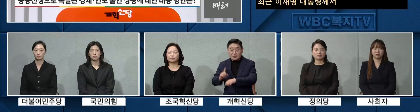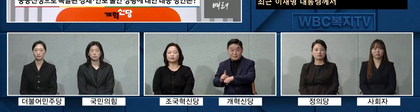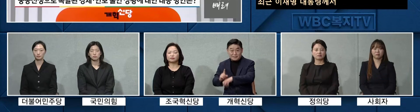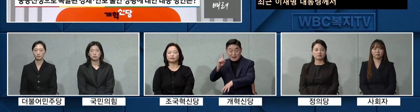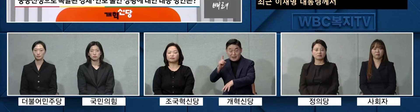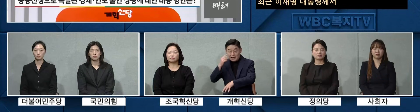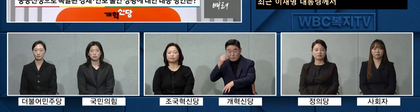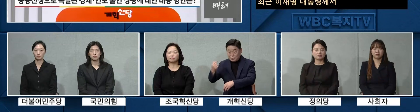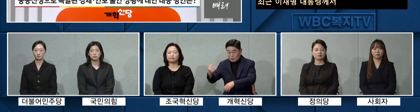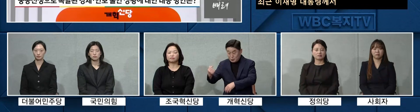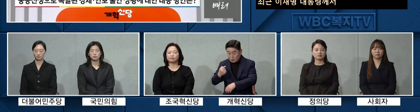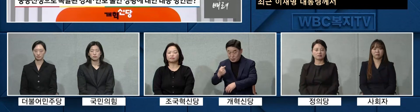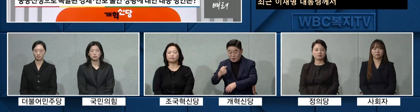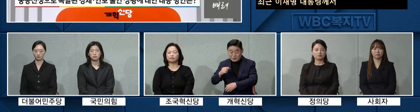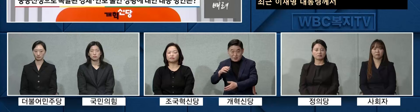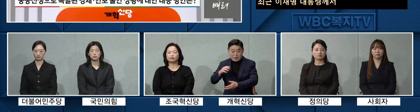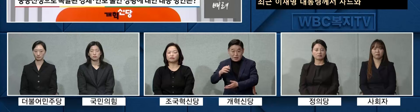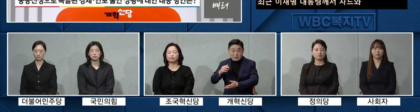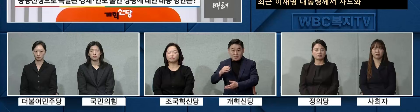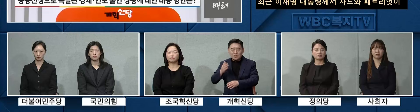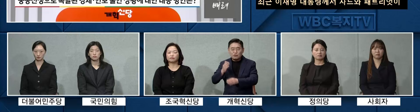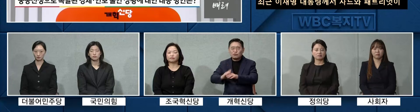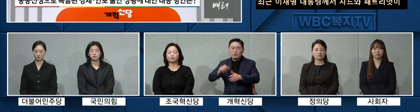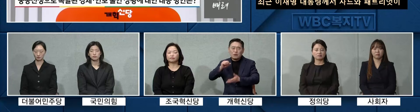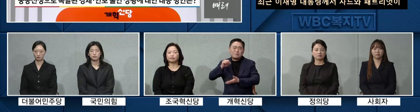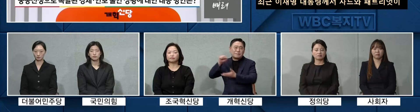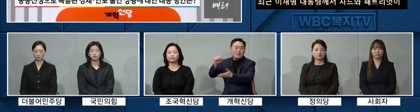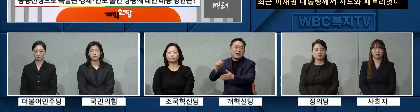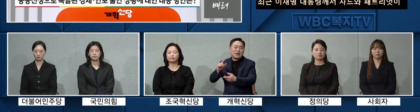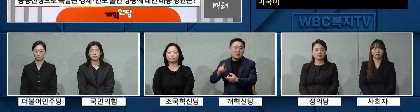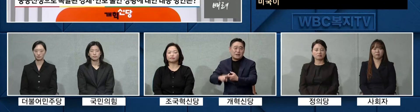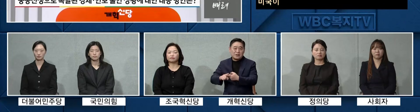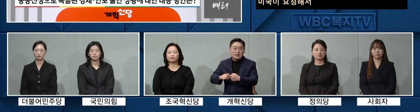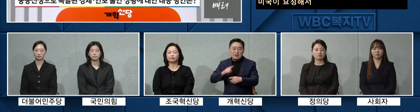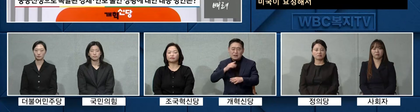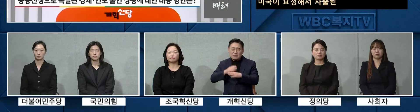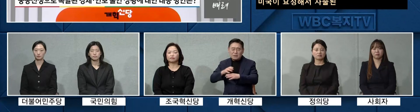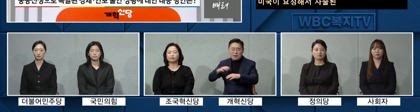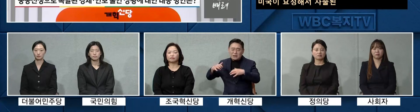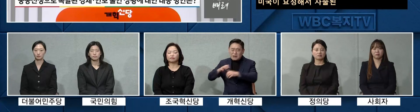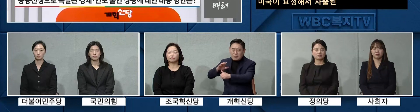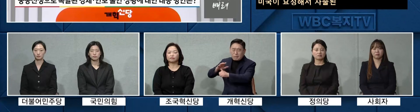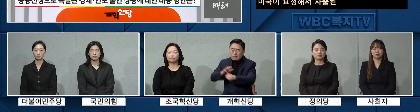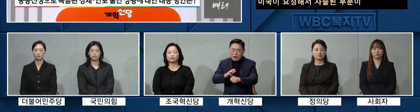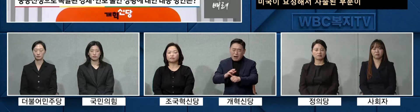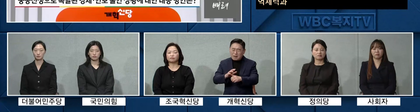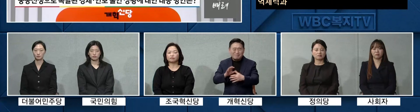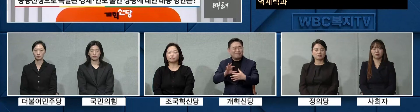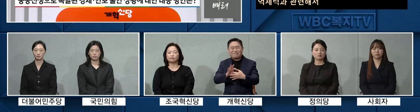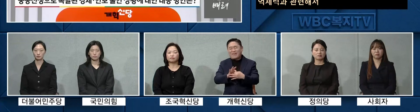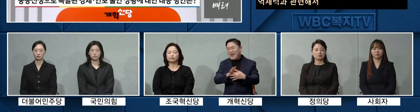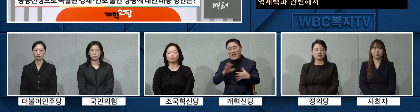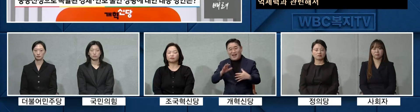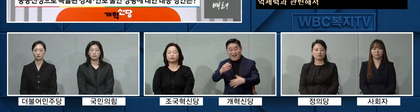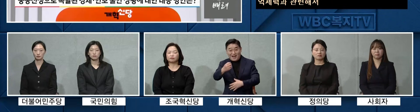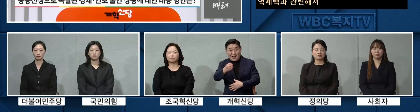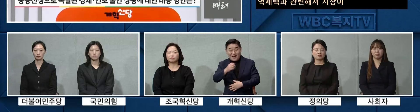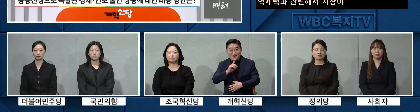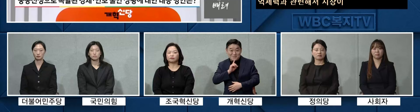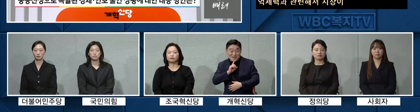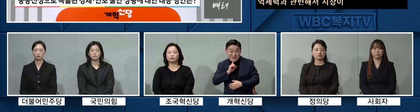요청에서 차출된 부분이 대북 억제력과 관련돼서 지장이 없다라고 말씀을